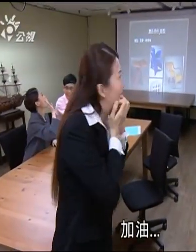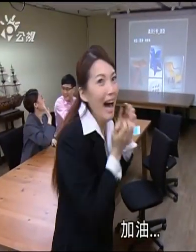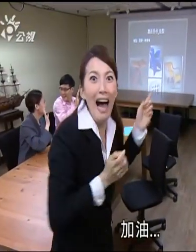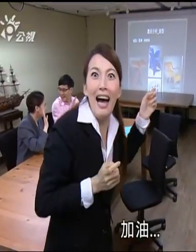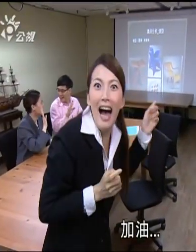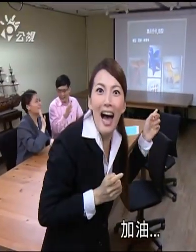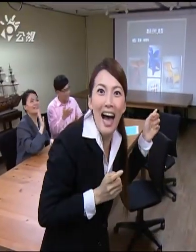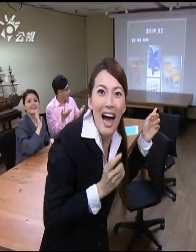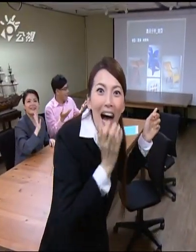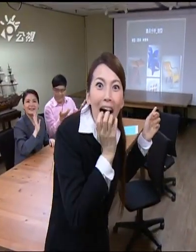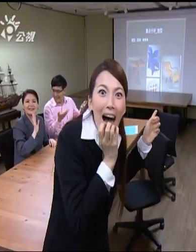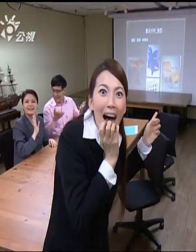哎，